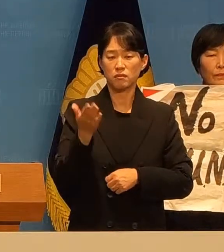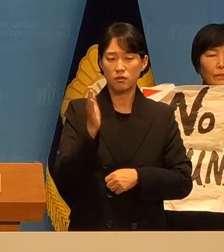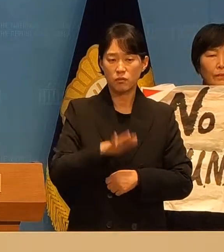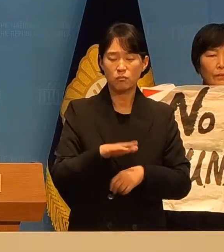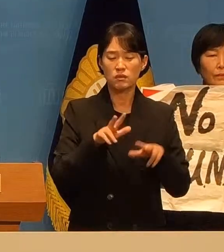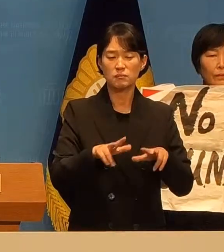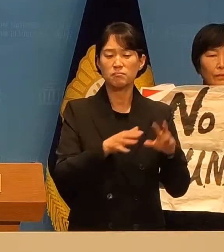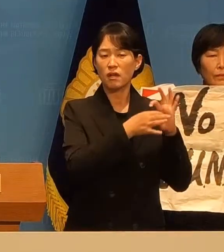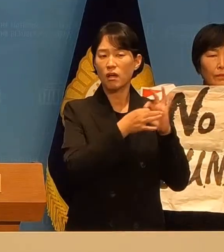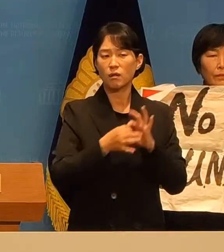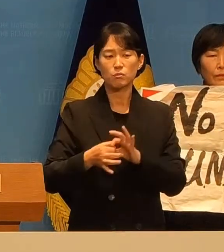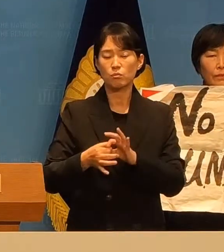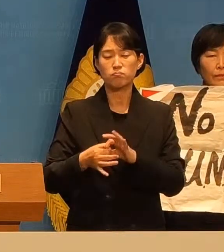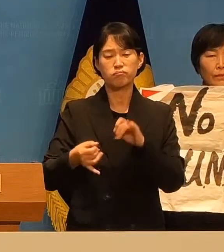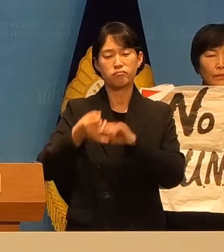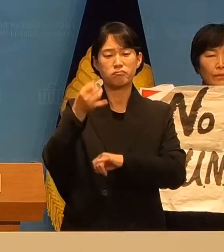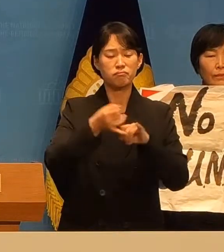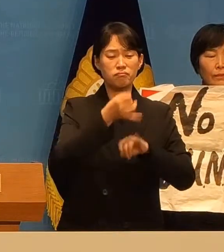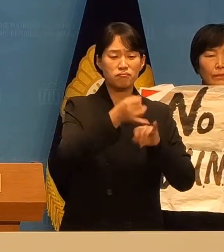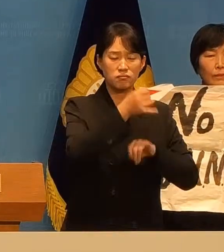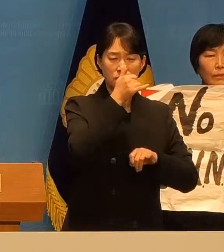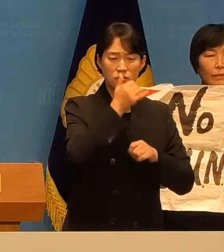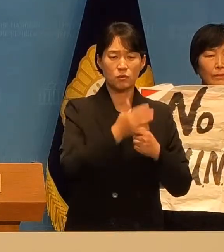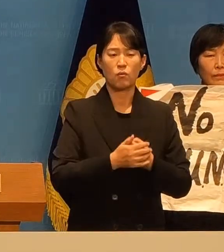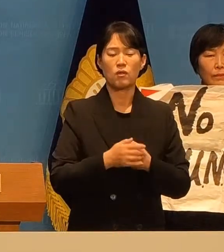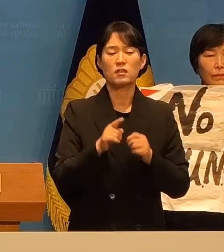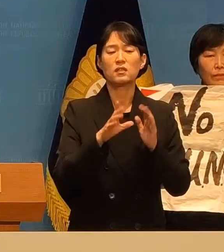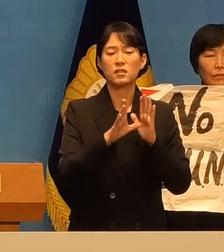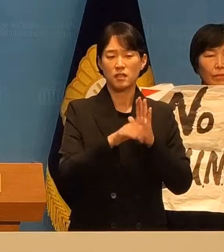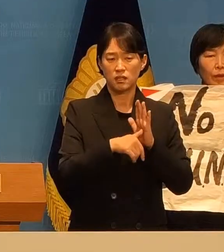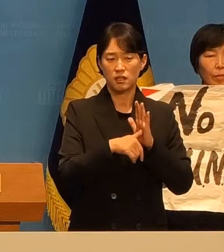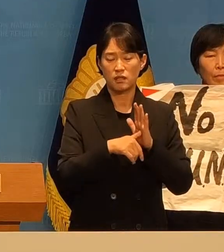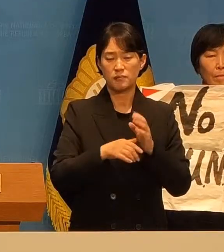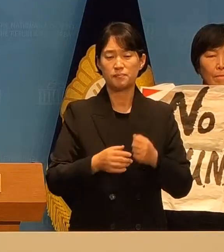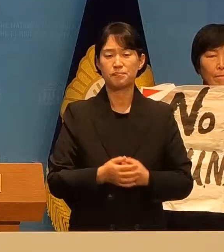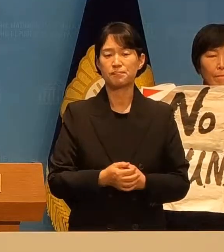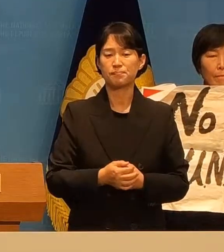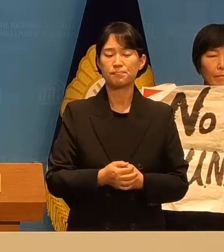지금 지켜지지 않고 있고, 당시 헨리 키신저는